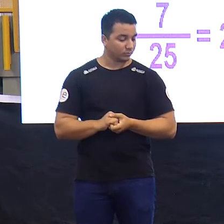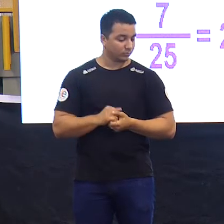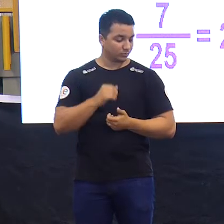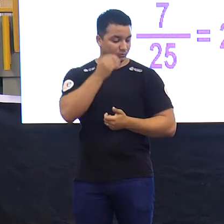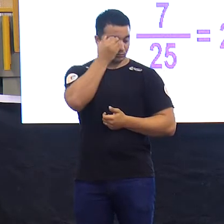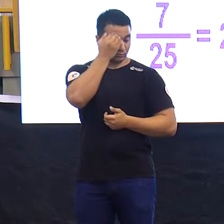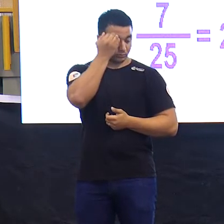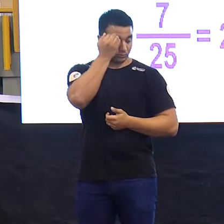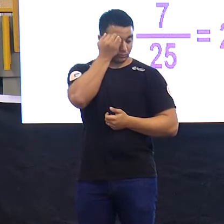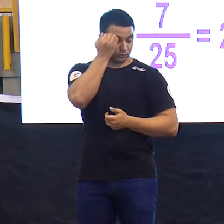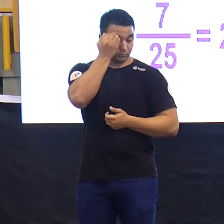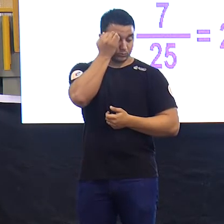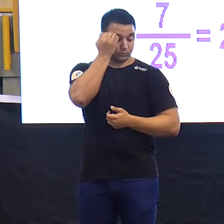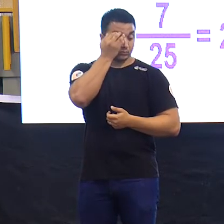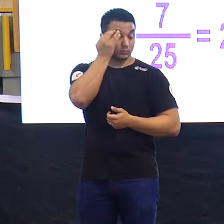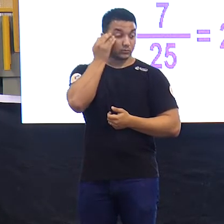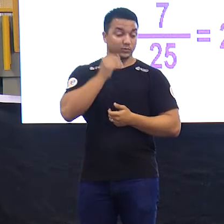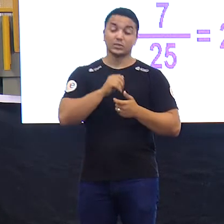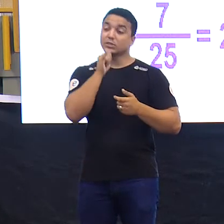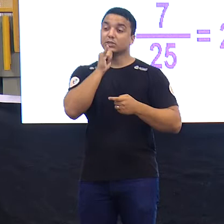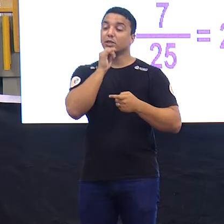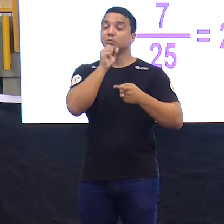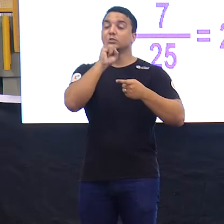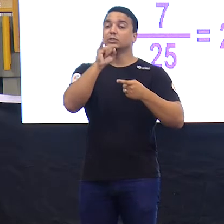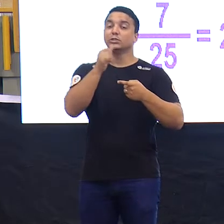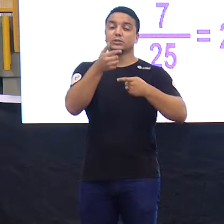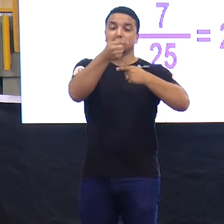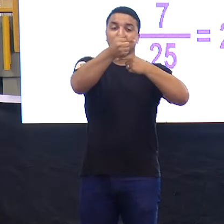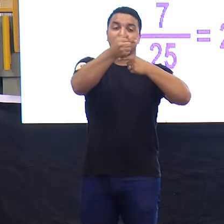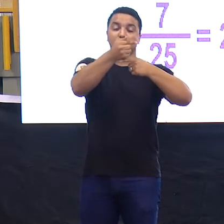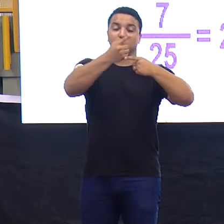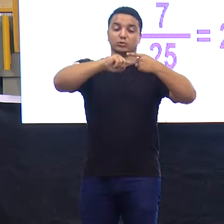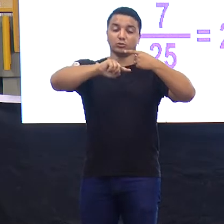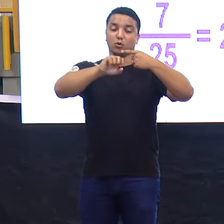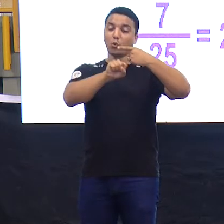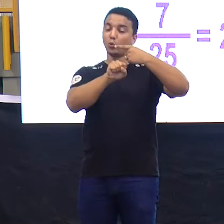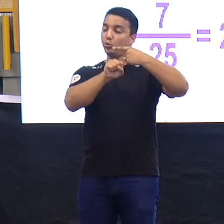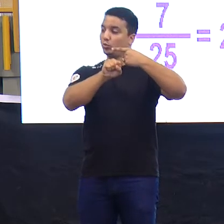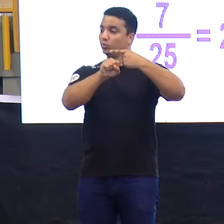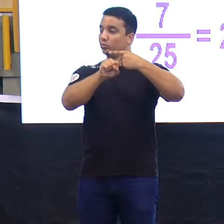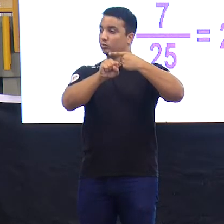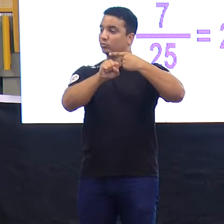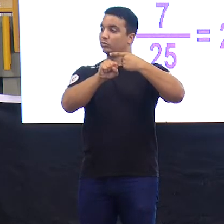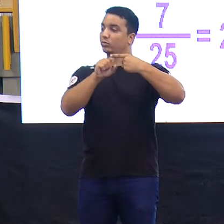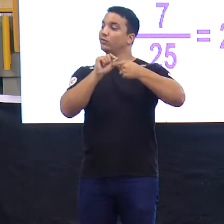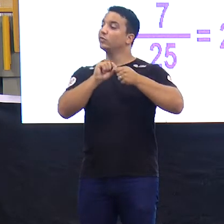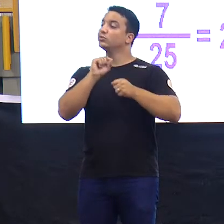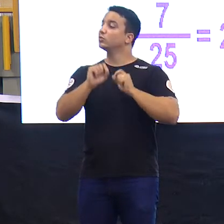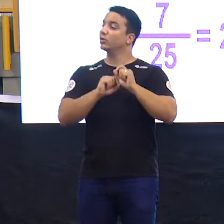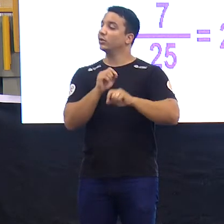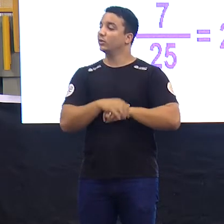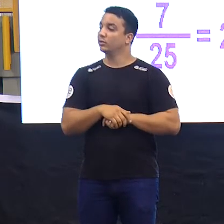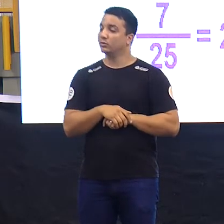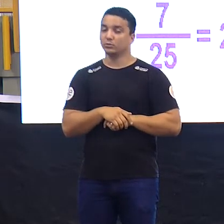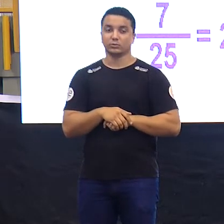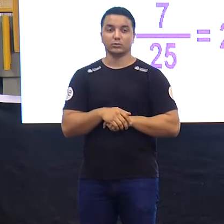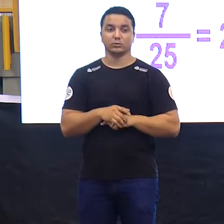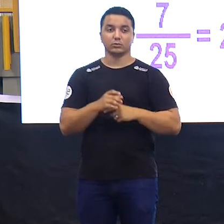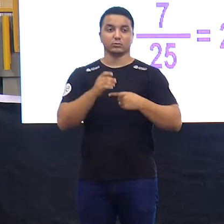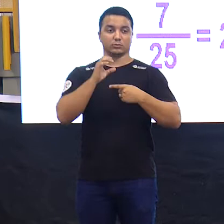17,5%. Pronto. E se eu tivesse 7 sobre 8, o que é que eu faço agora?